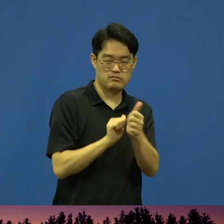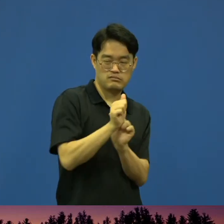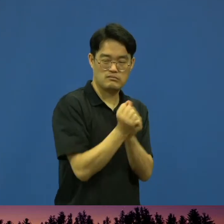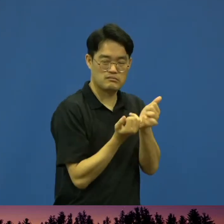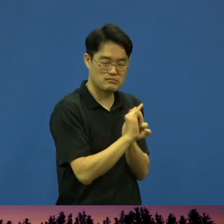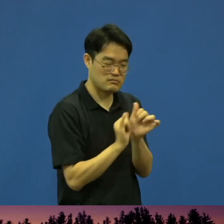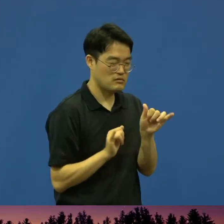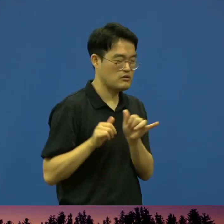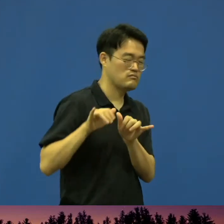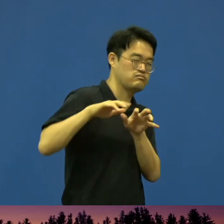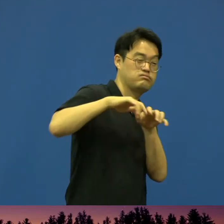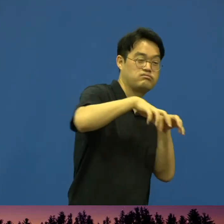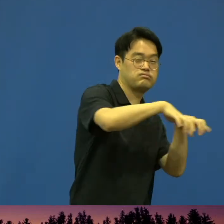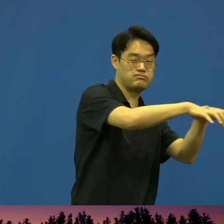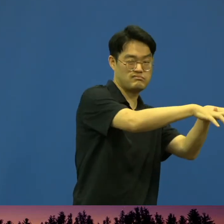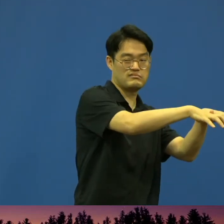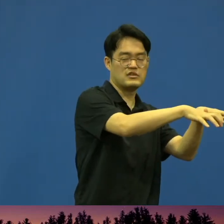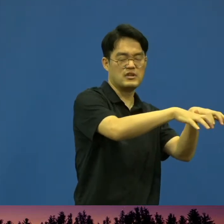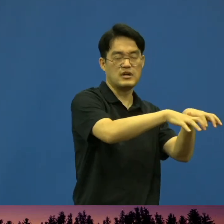말았습니다.